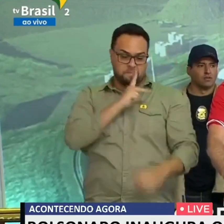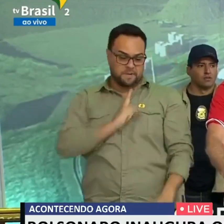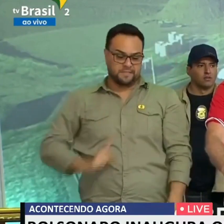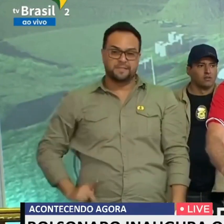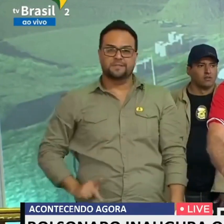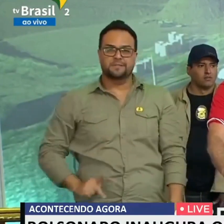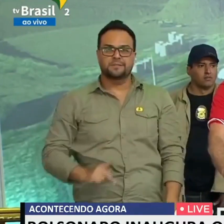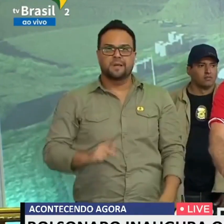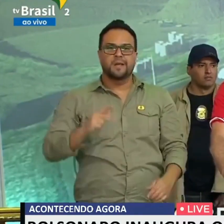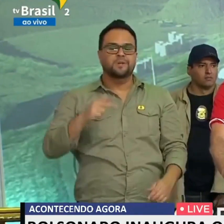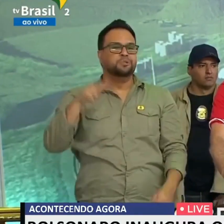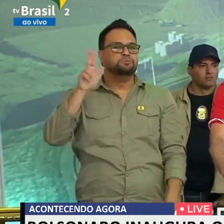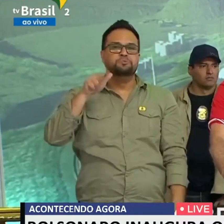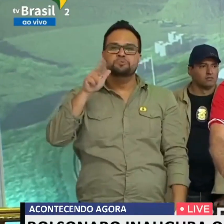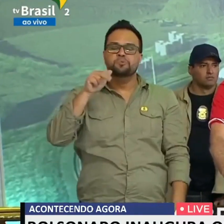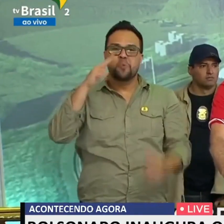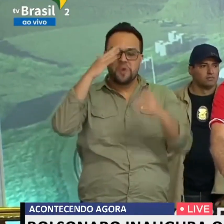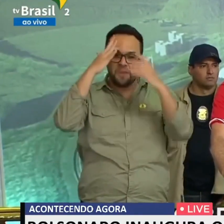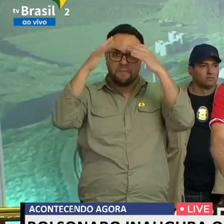Nunca podia imaginar.